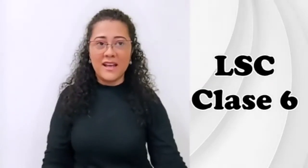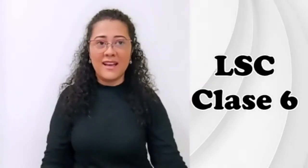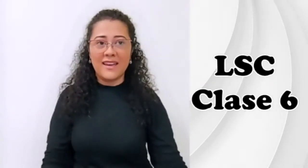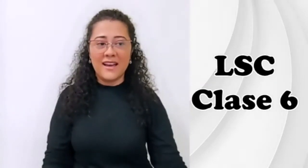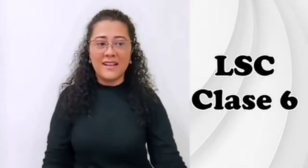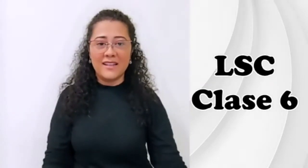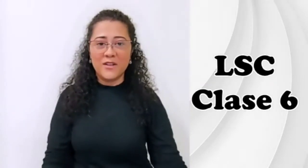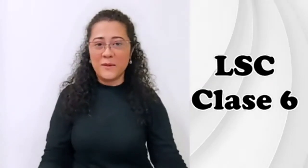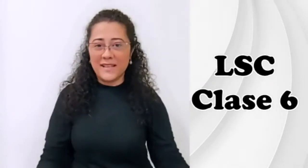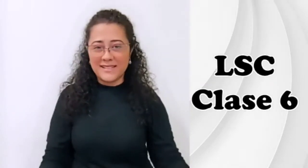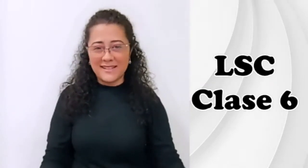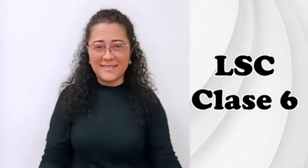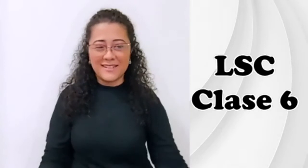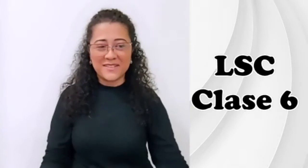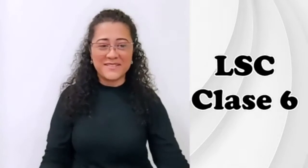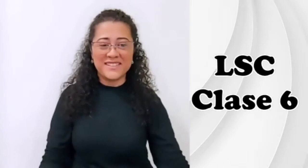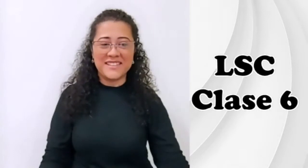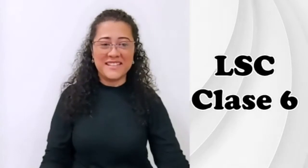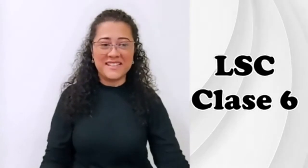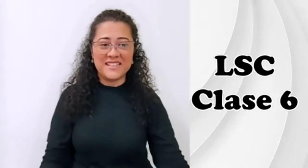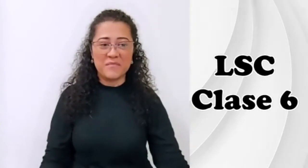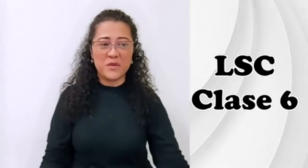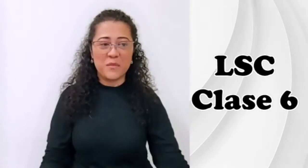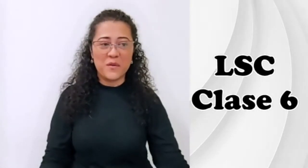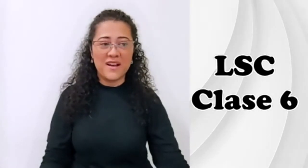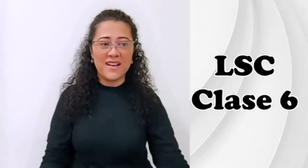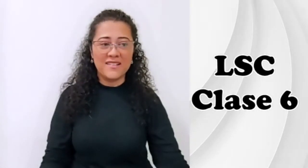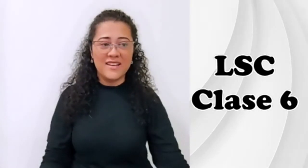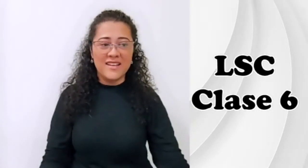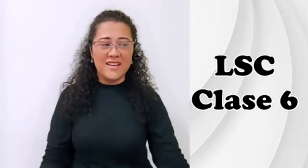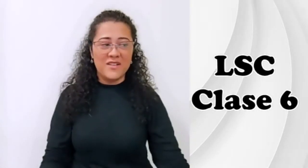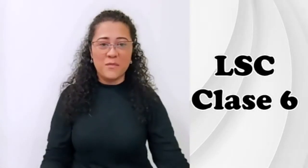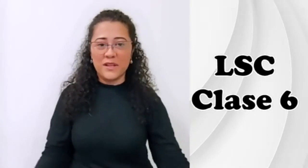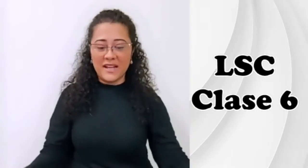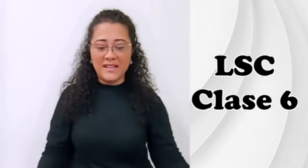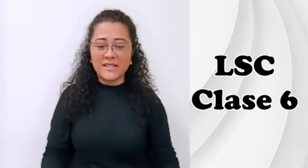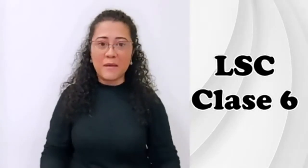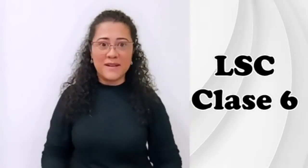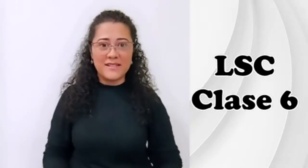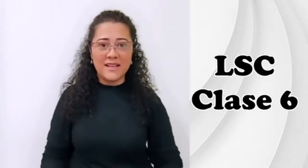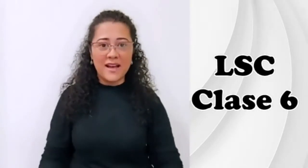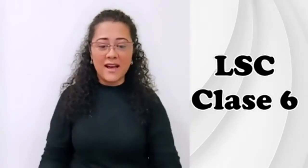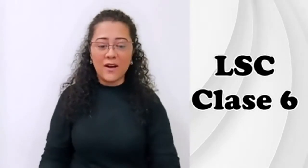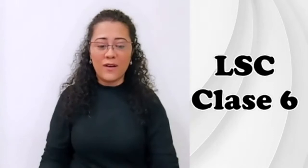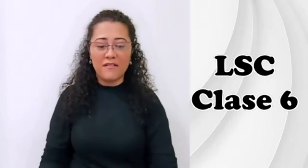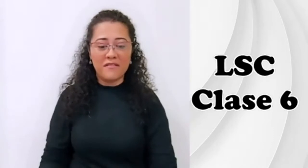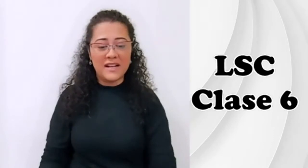nada que alguien no pueda hacer, ¿cierto? Desde que se proponga, no importa la discapacidad o la